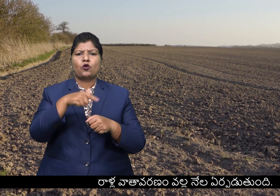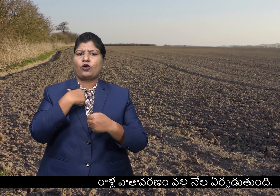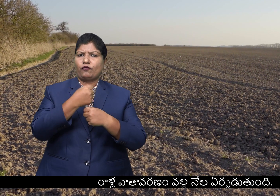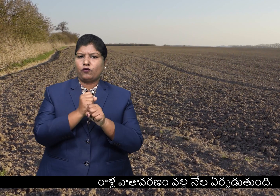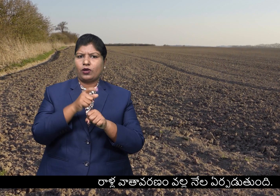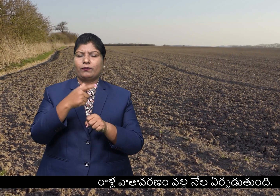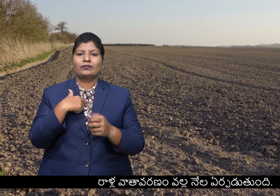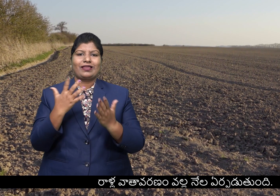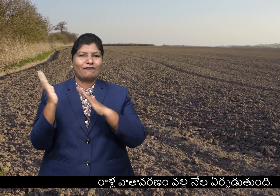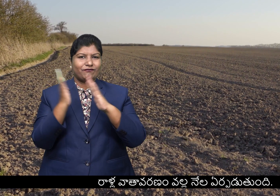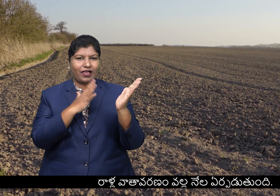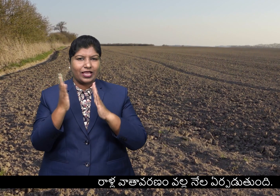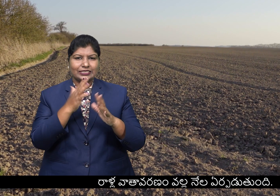నేల ఏర్పడుతుంది.